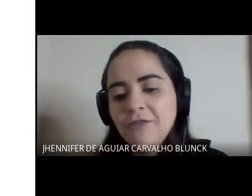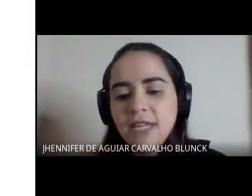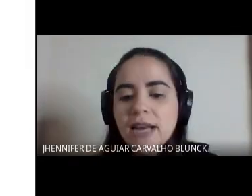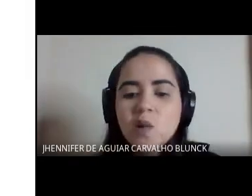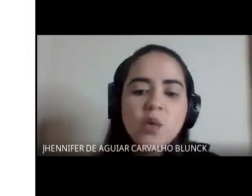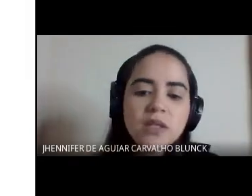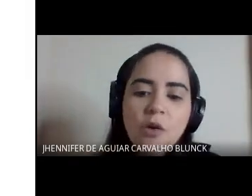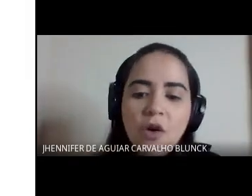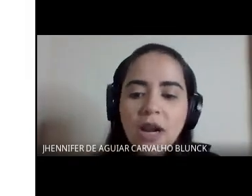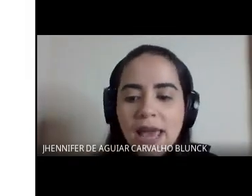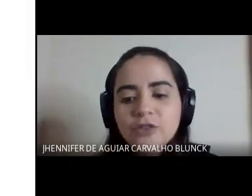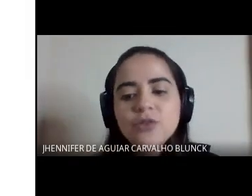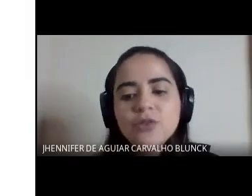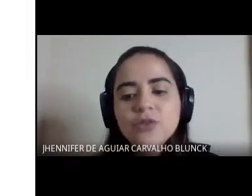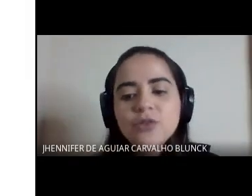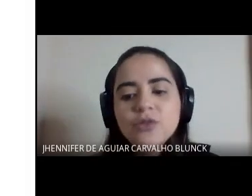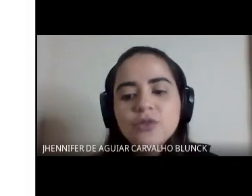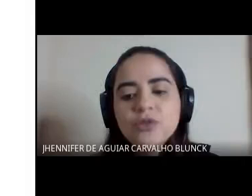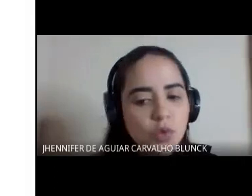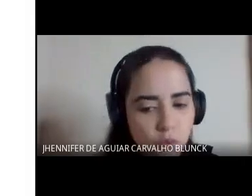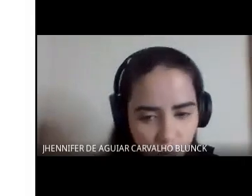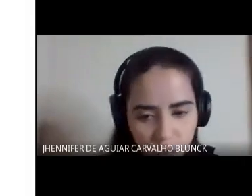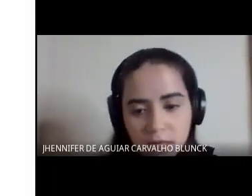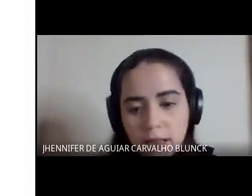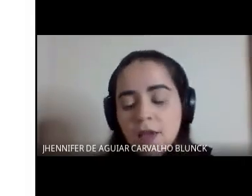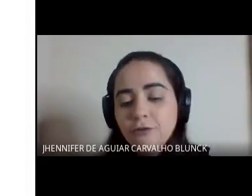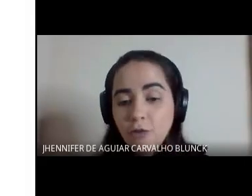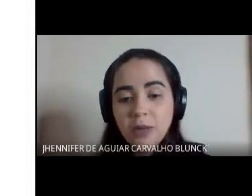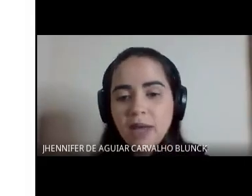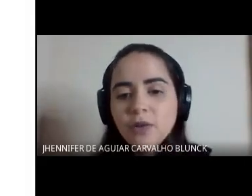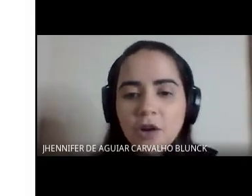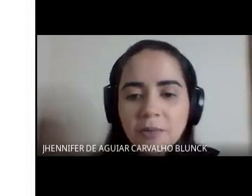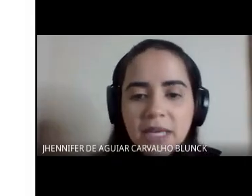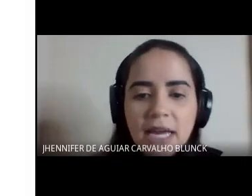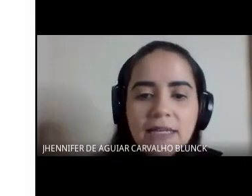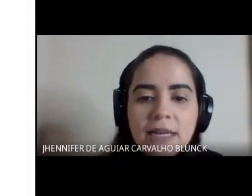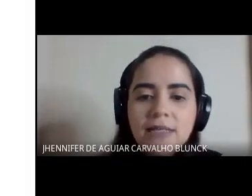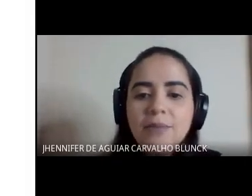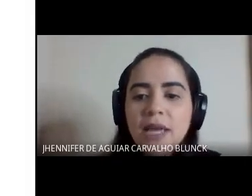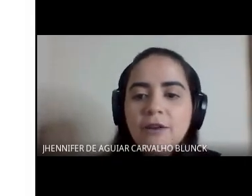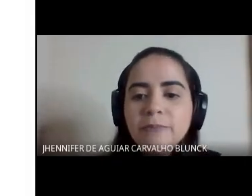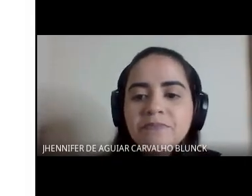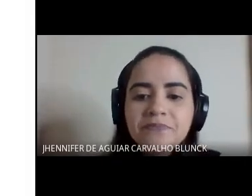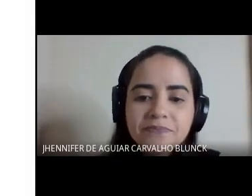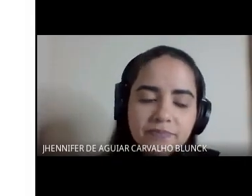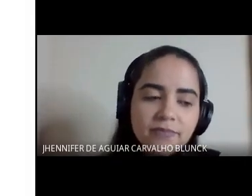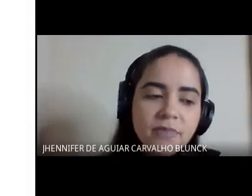biografia deles, consta como Colégio Nacional para Surdos Mudos. Foi o primeiro nome que eles receberam